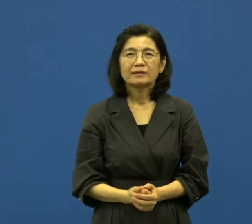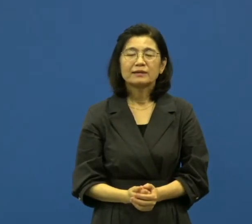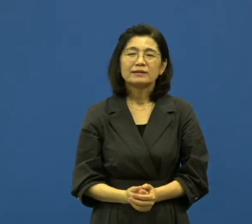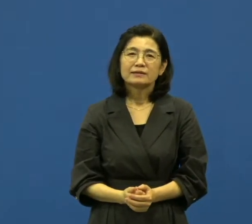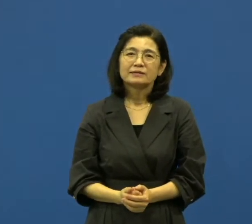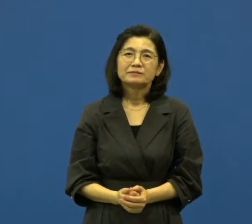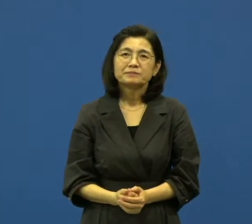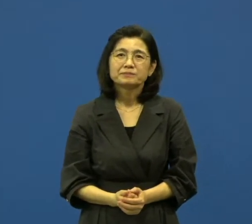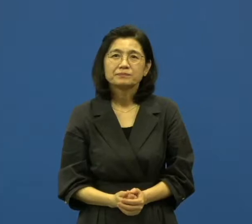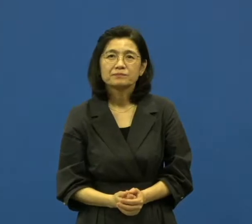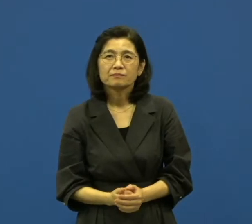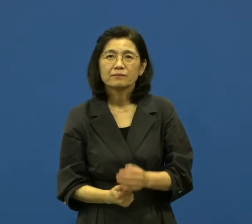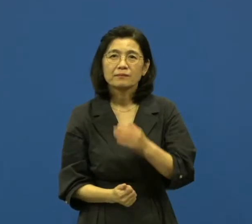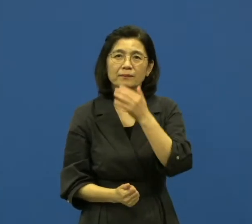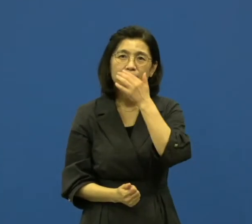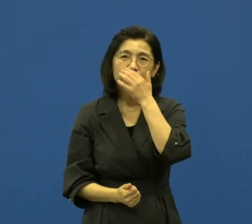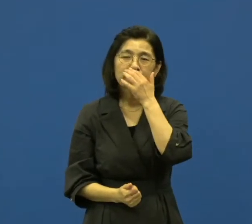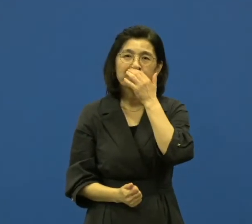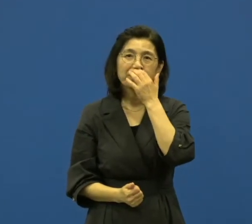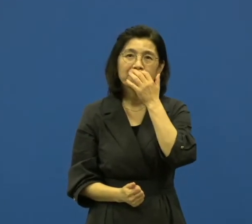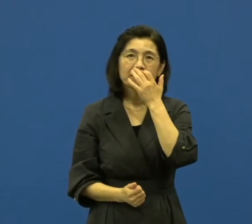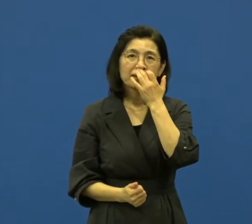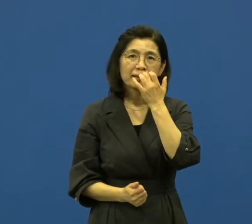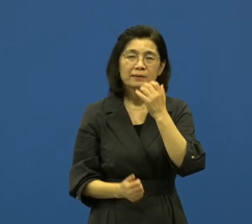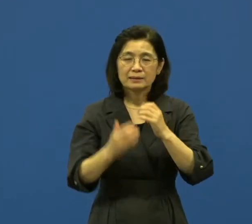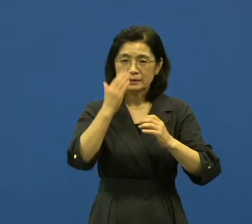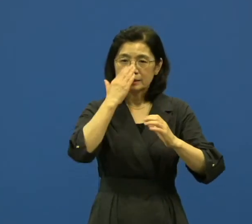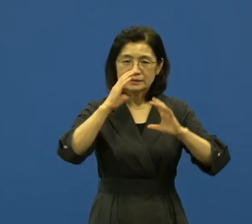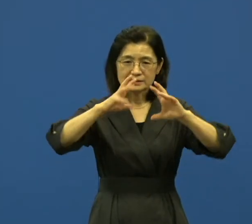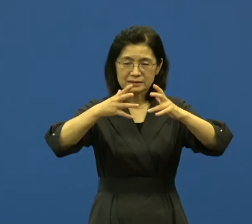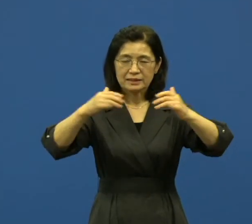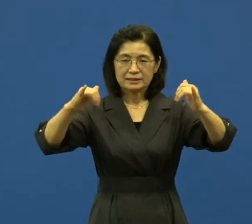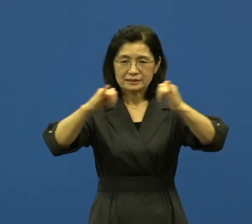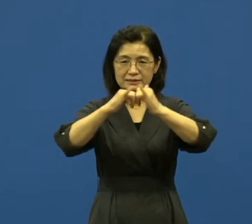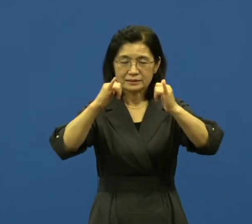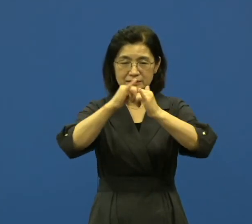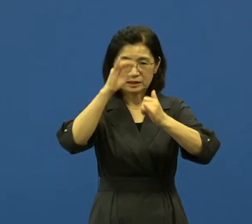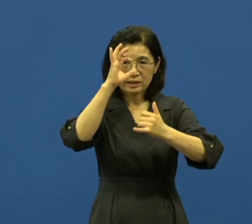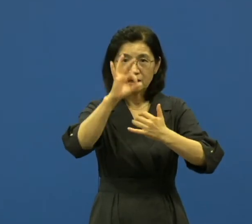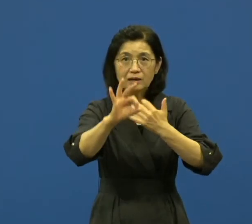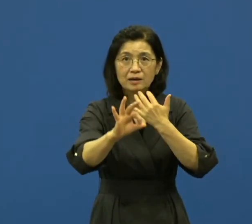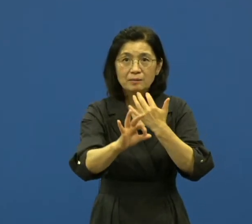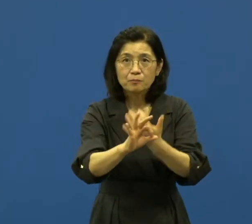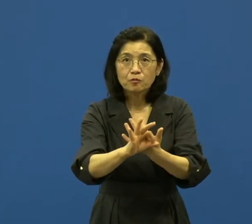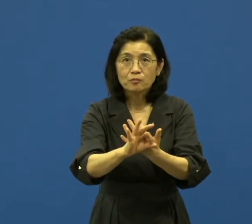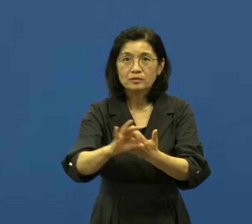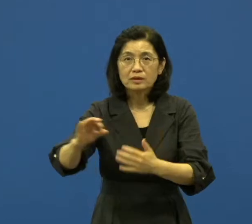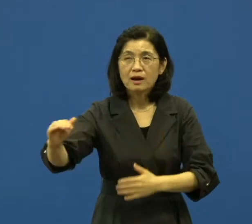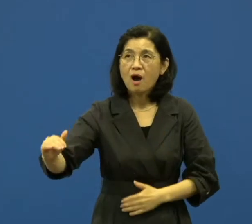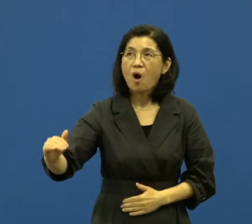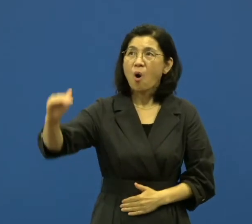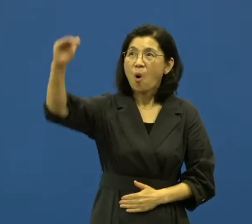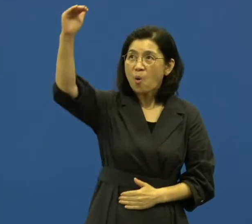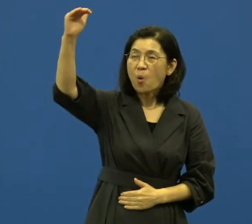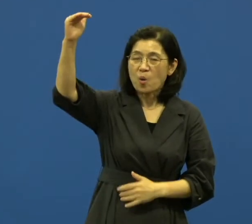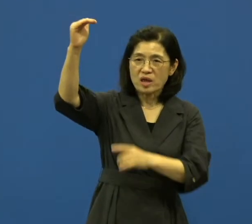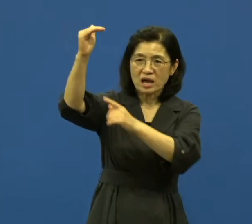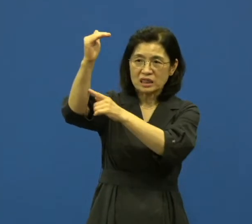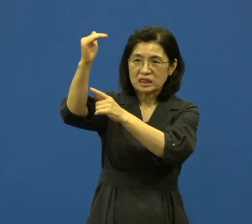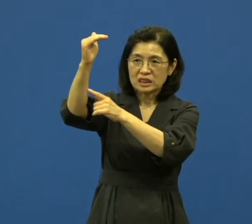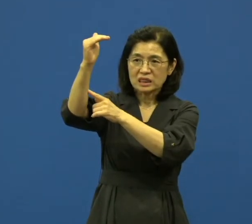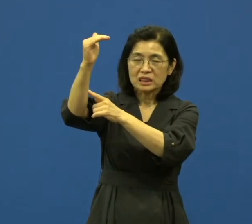것입니다. 그런데 이스라엘 전쟁의 모든 군사들은 골리앗이 최고 크게 보입니다.